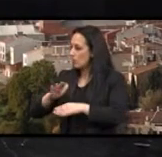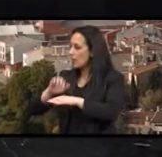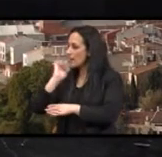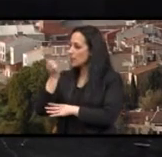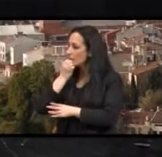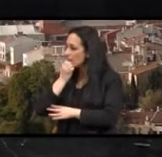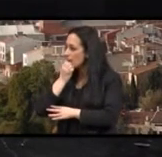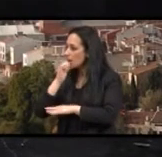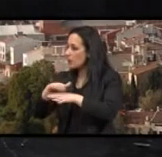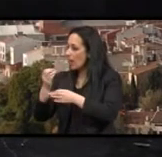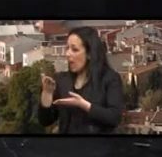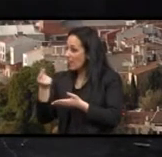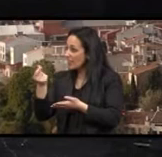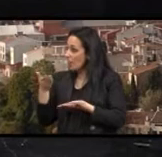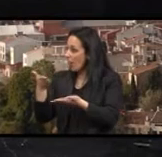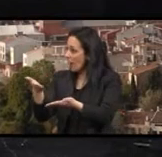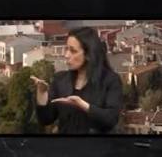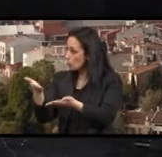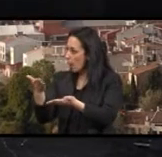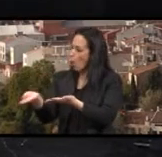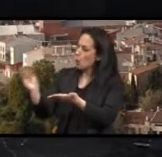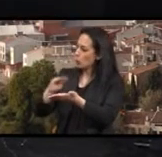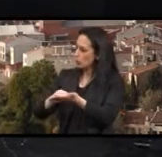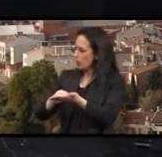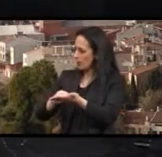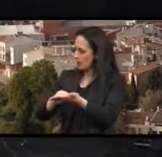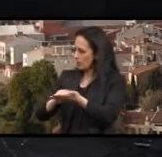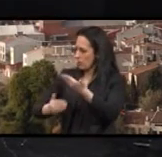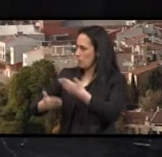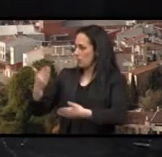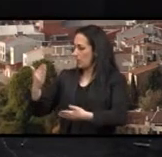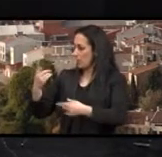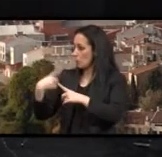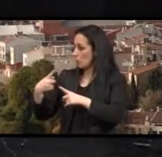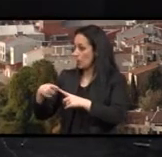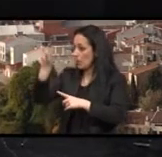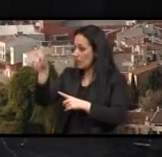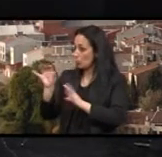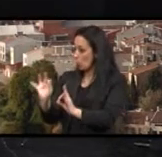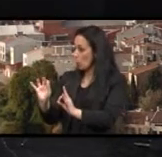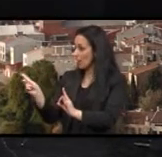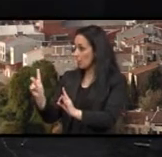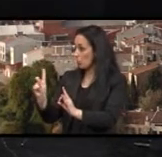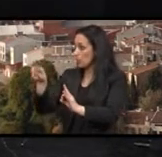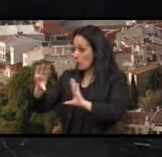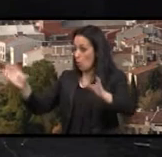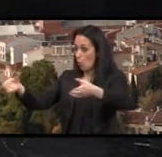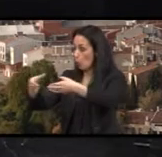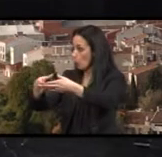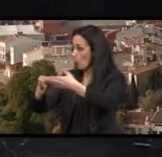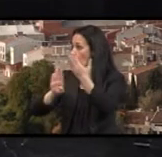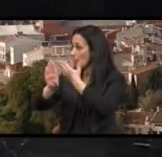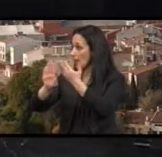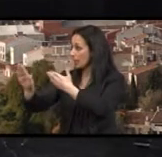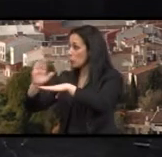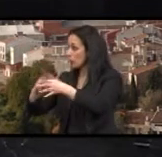clar, que aquestes ajudes tornin, perquè no és tan sols per una persona concreta, com diu aquest senyor, és per al col·lectiu de veïns que tinguin una